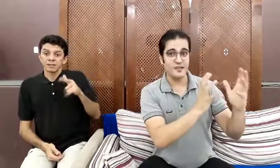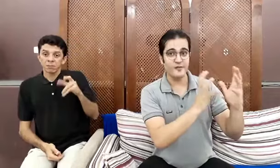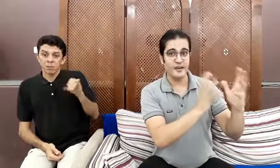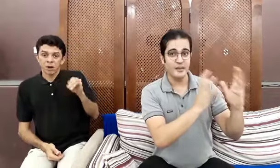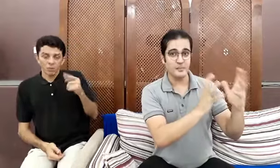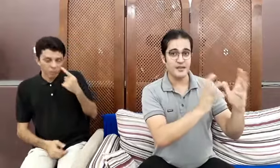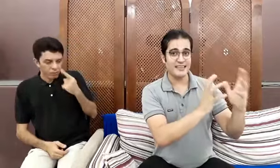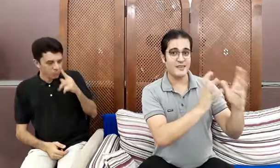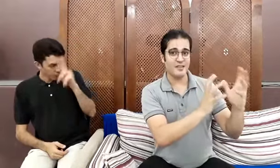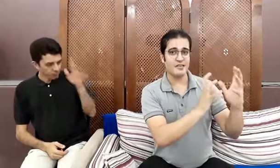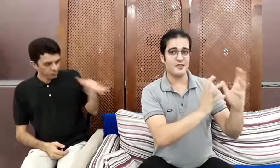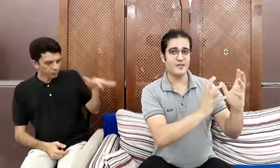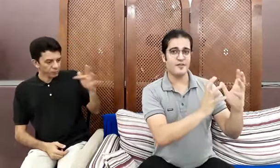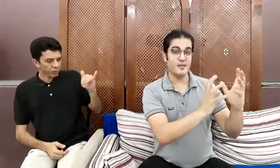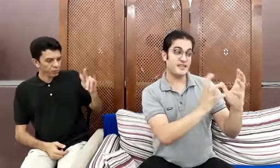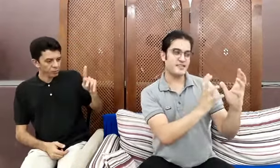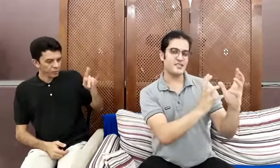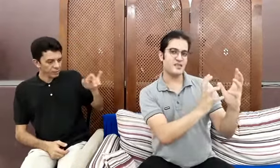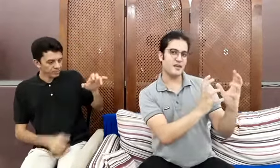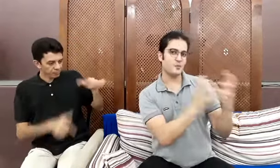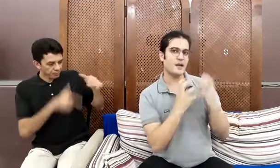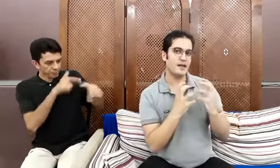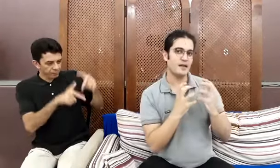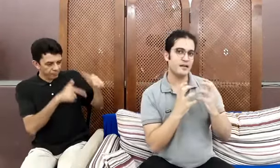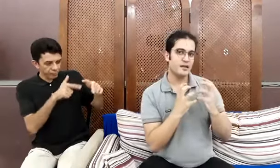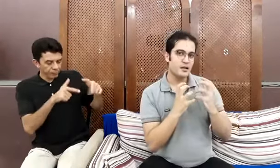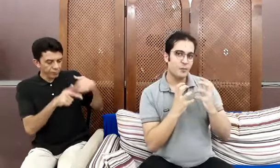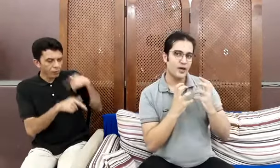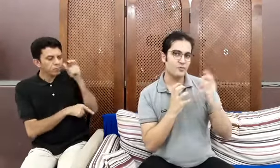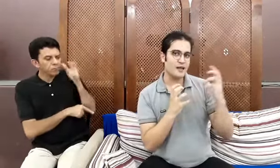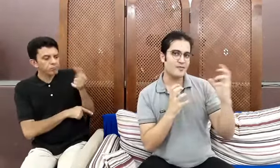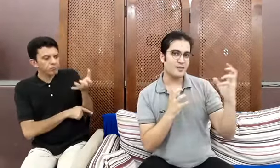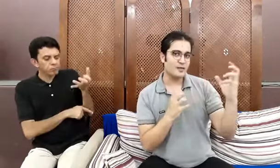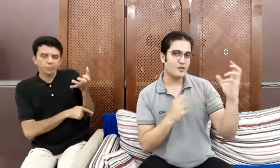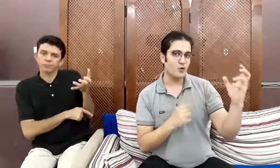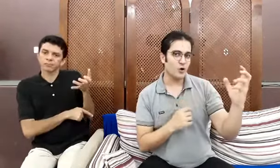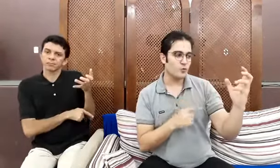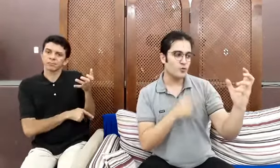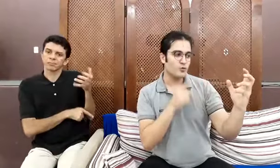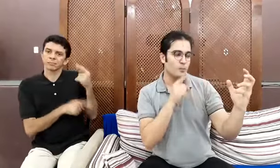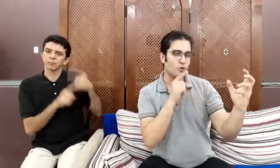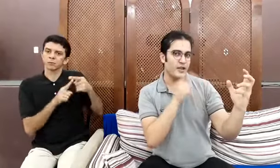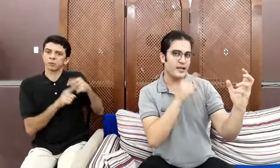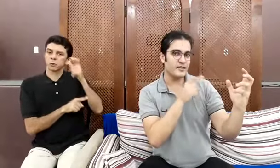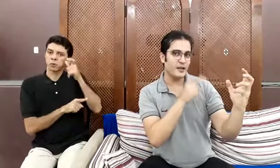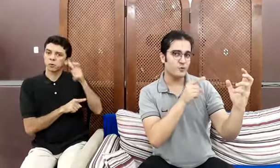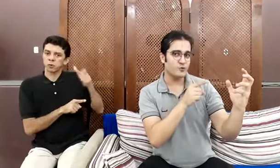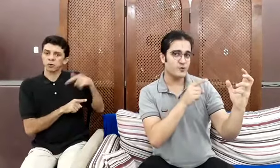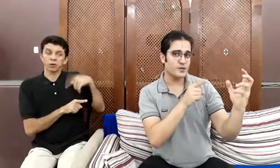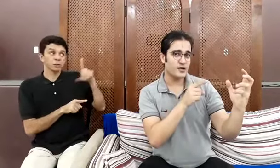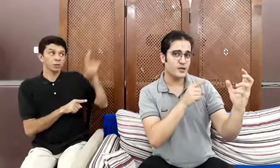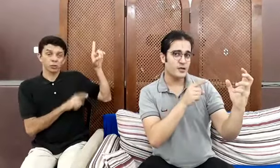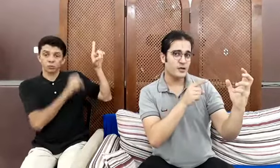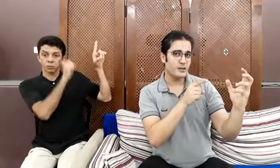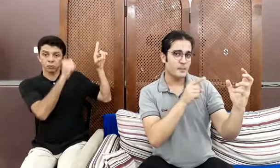vida de Filipe, através da vida de Filipe, e ele desejava aquilo para ele, porque ele não estava de olho no poder de